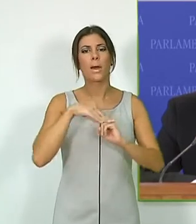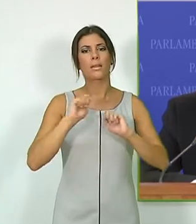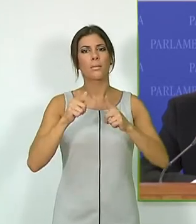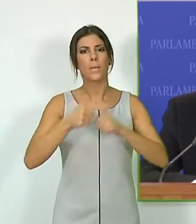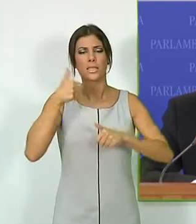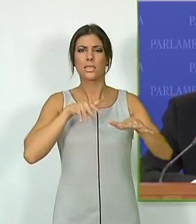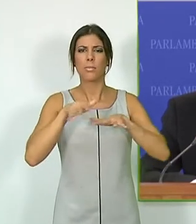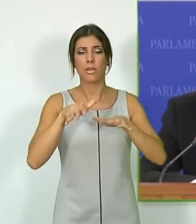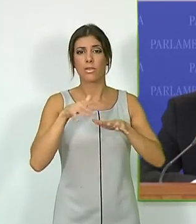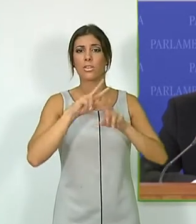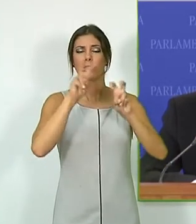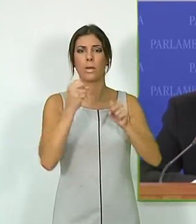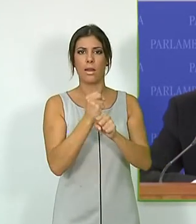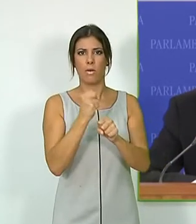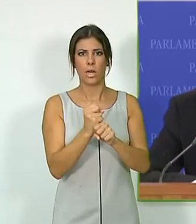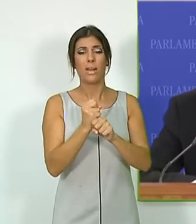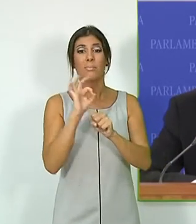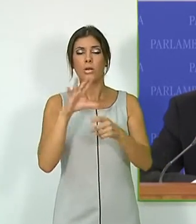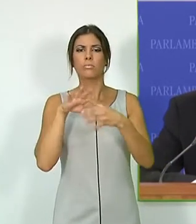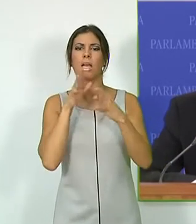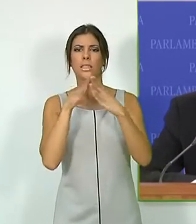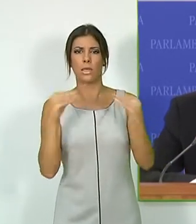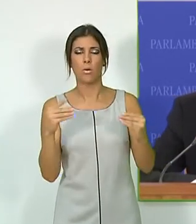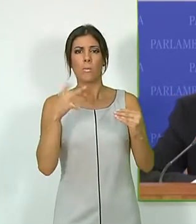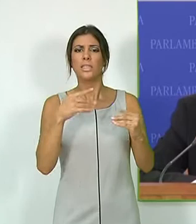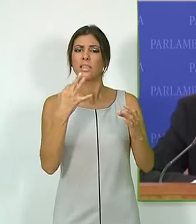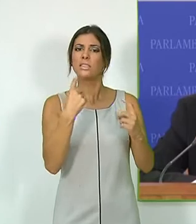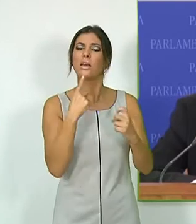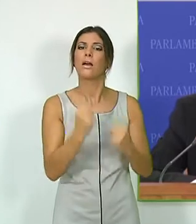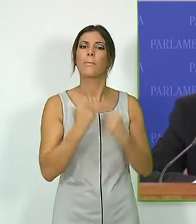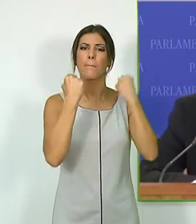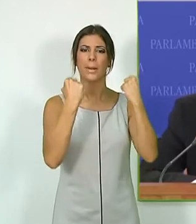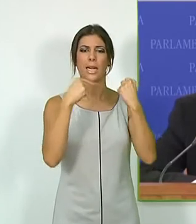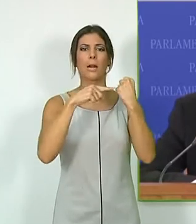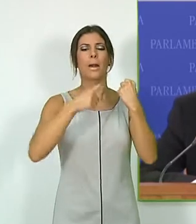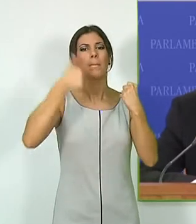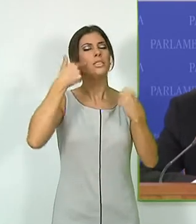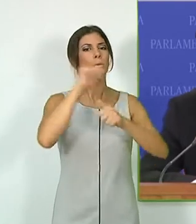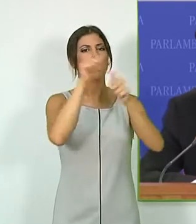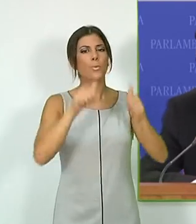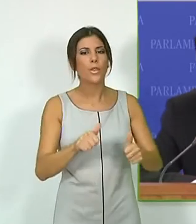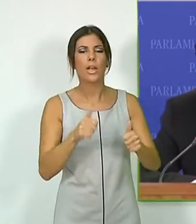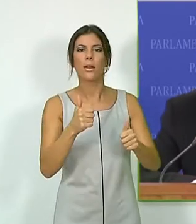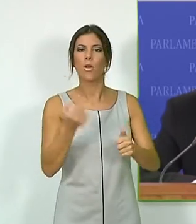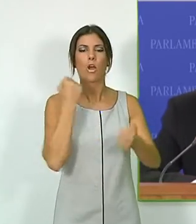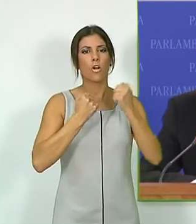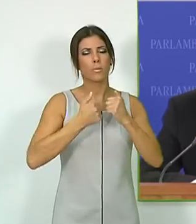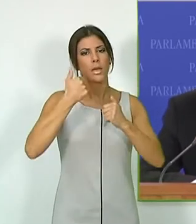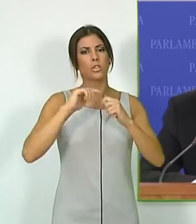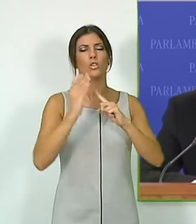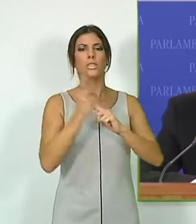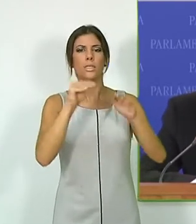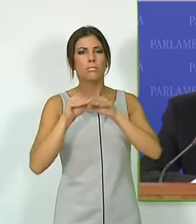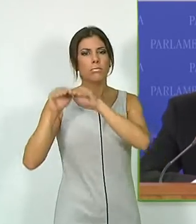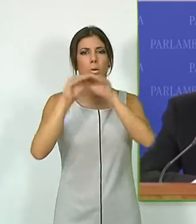mercado laboral andaluz y que además sea uno de los pilares sobre los que asentar el nuevo modelo de economía sostenible,